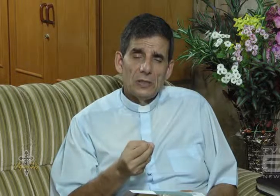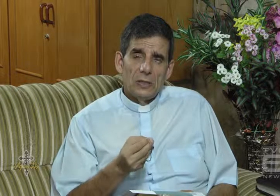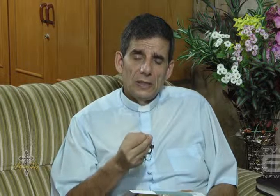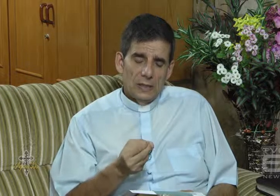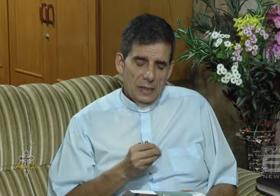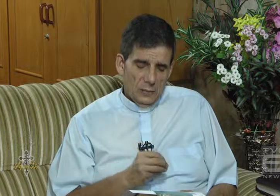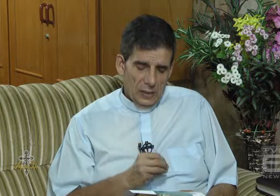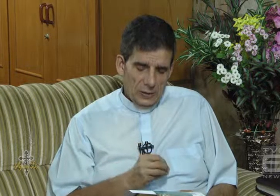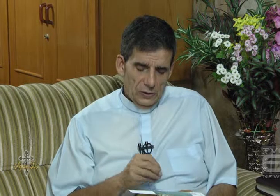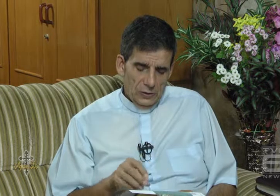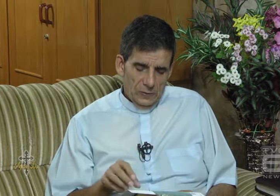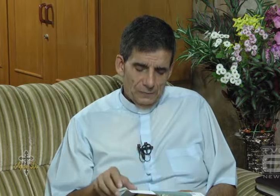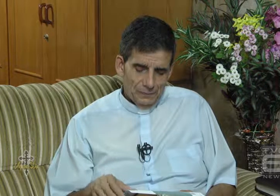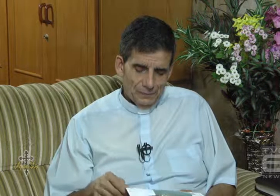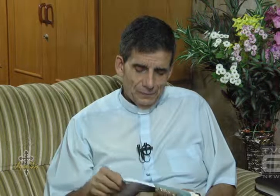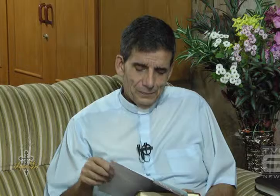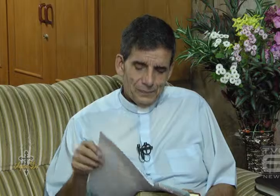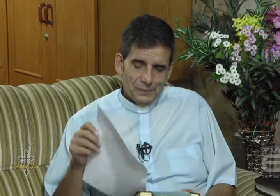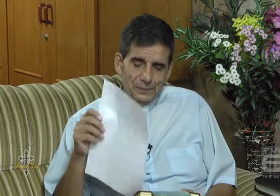permanente na Eucaristia.